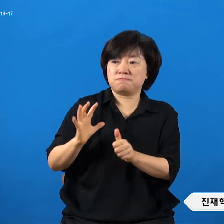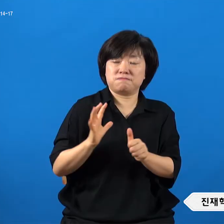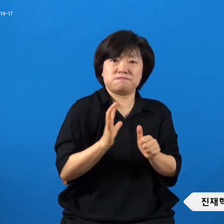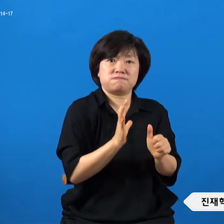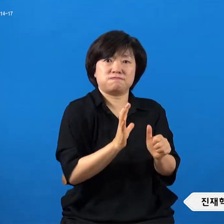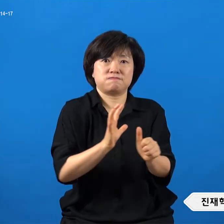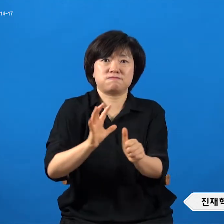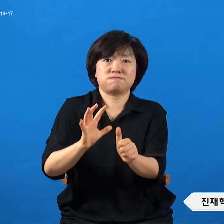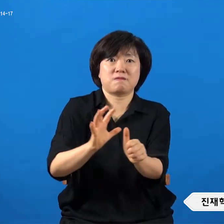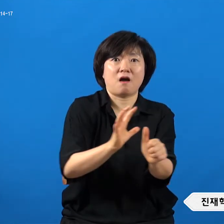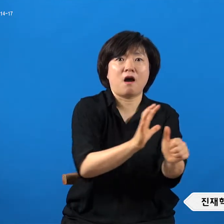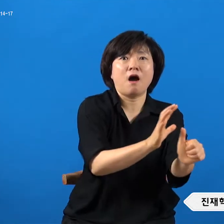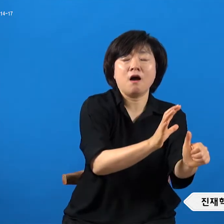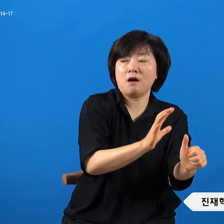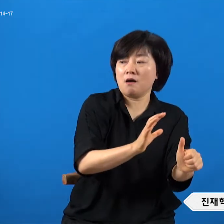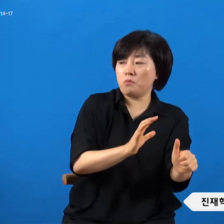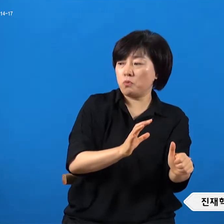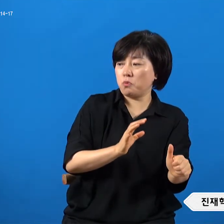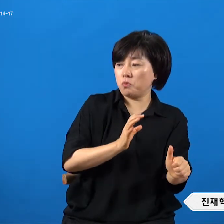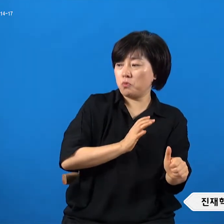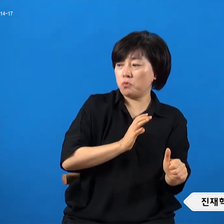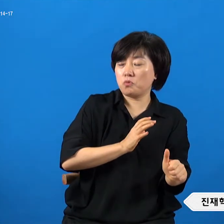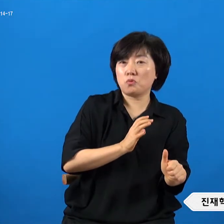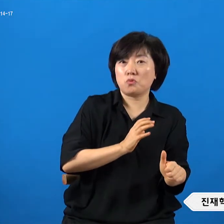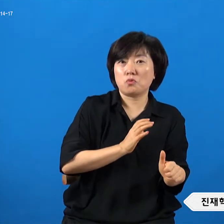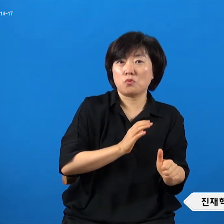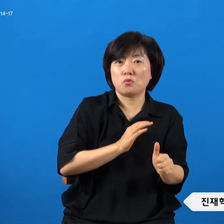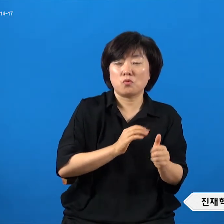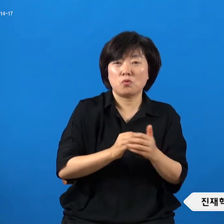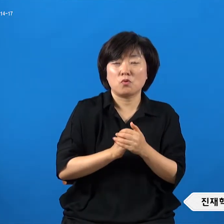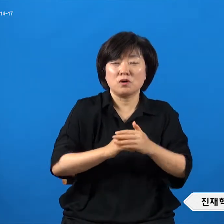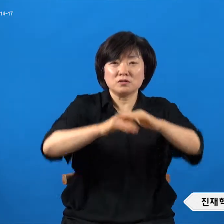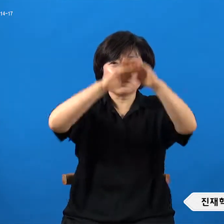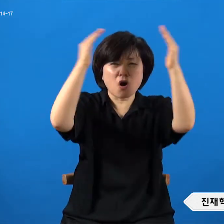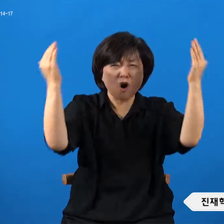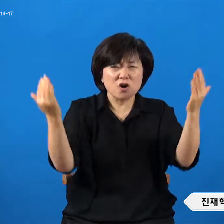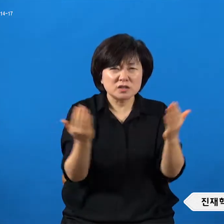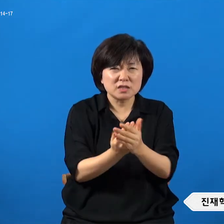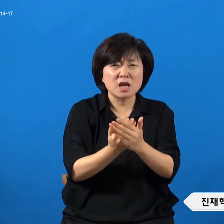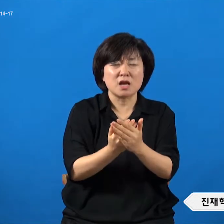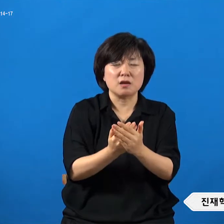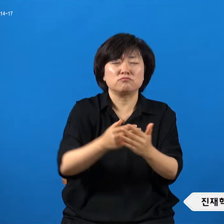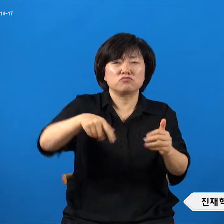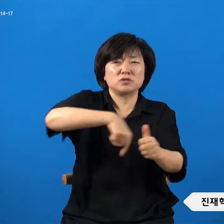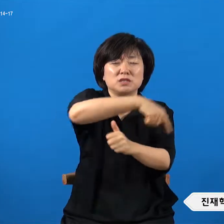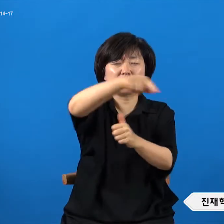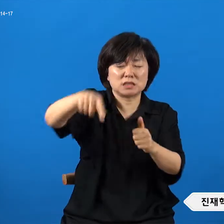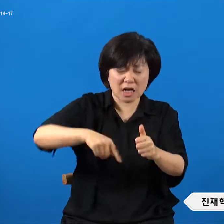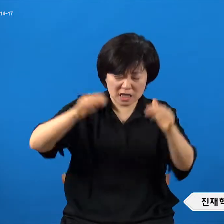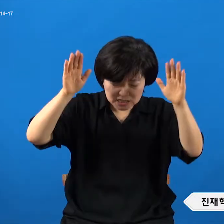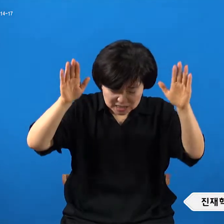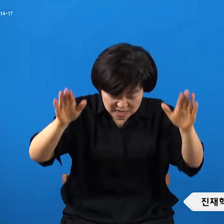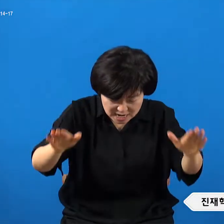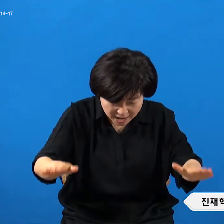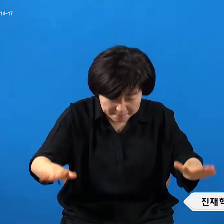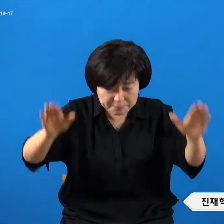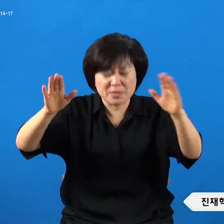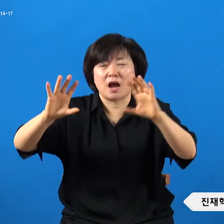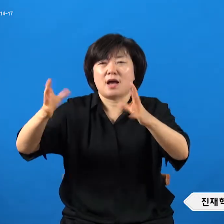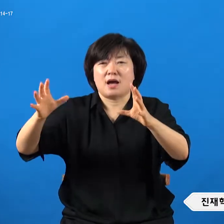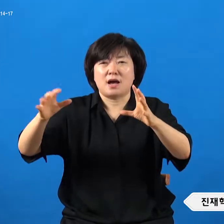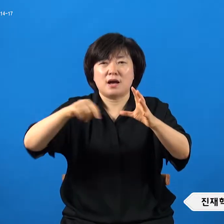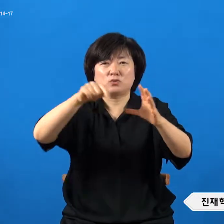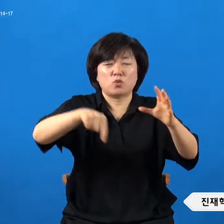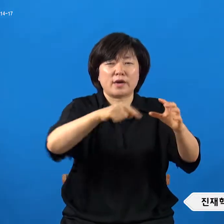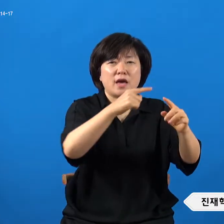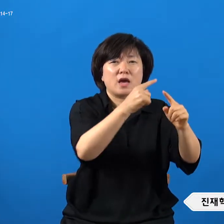됩니다. 실제로 거의 전체적인 그 이슬라믹 나라에서 기독교를 향한